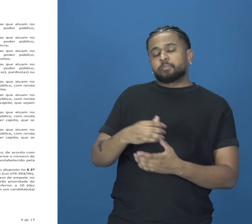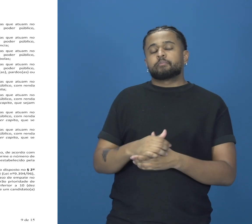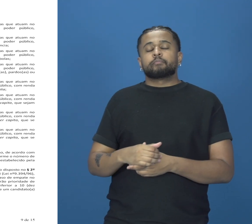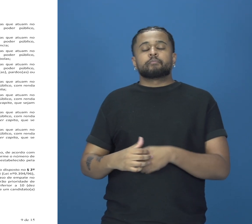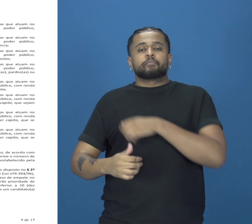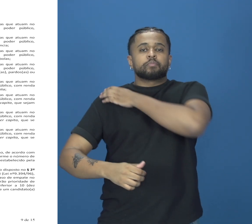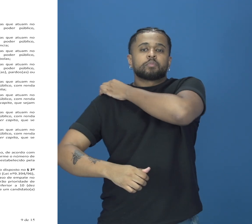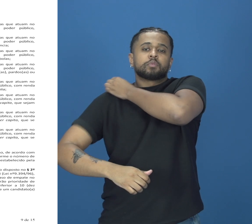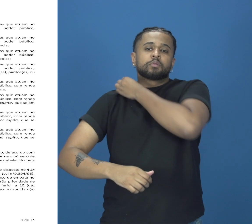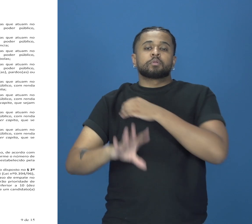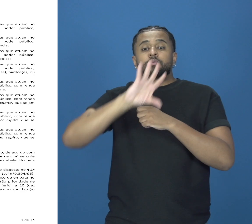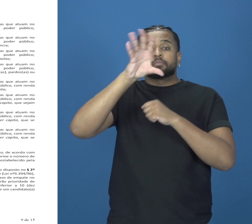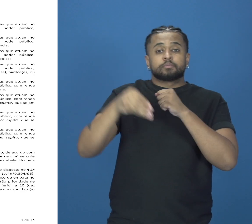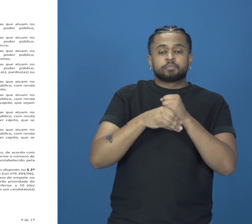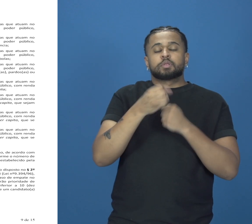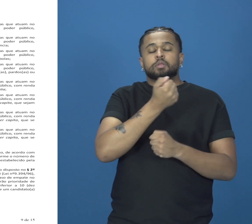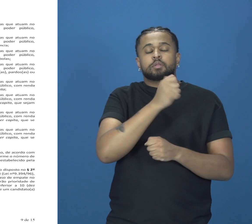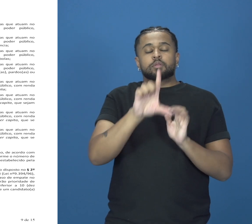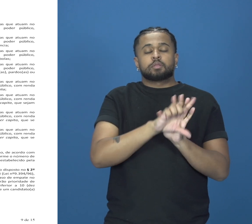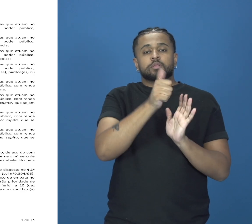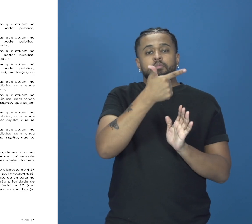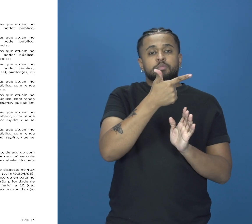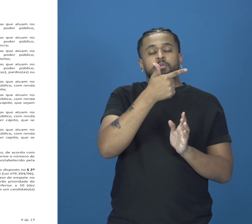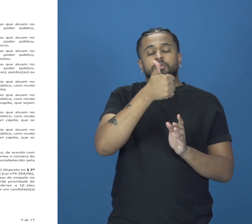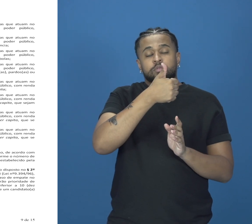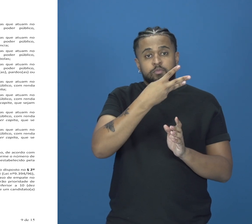9.394/96, acrescido pela Lei número